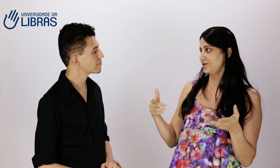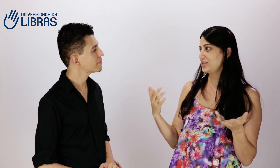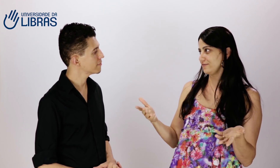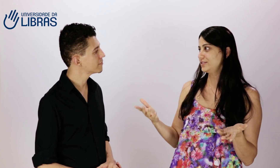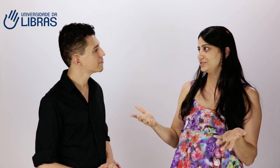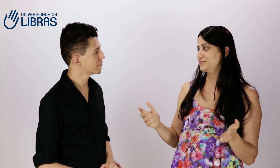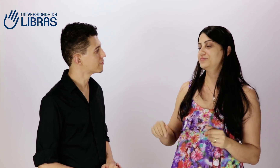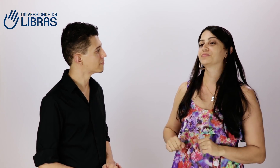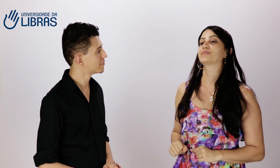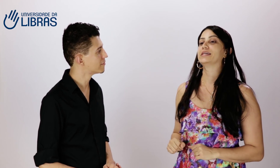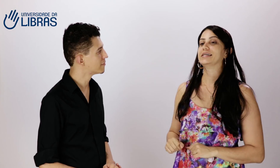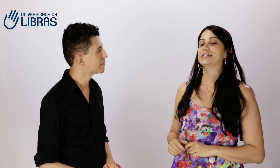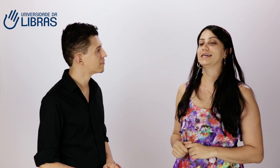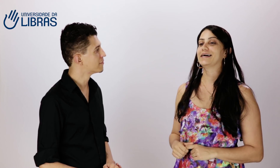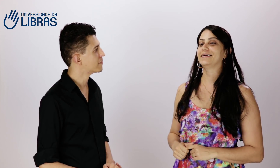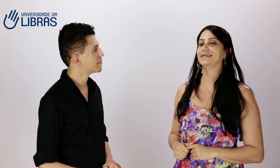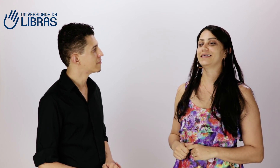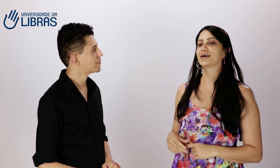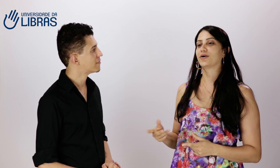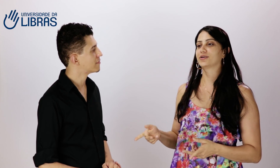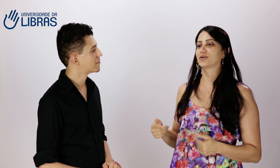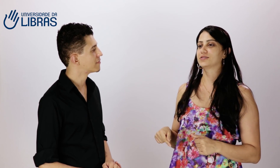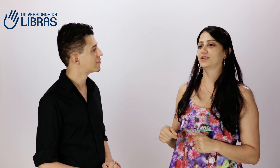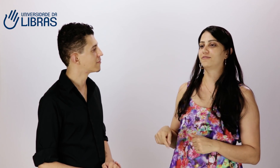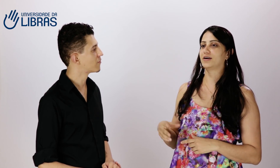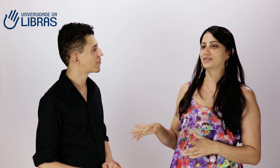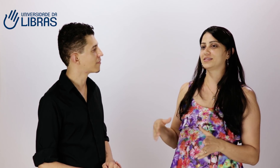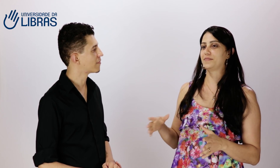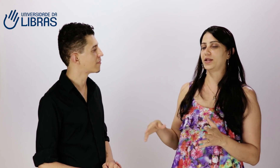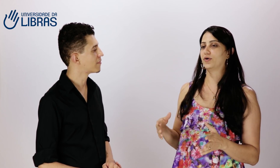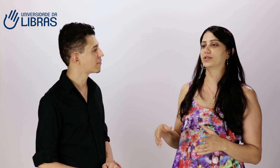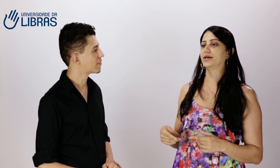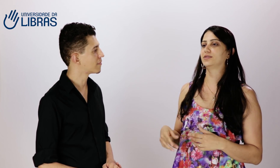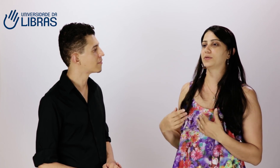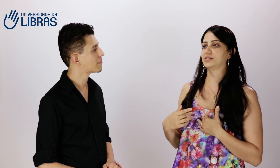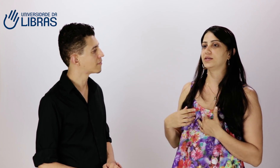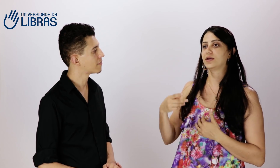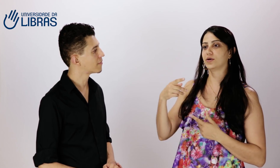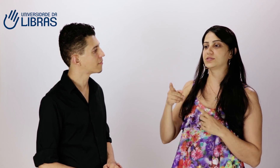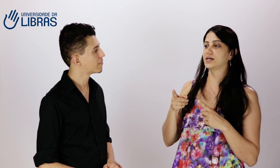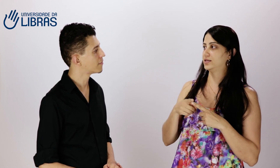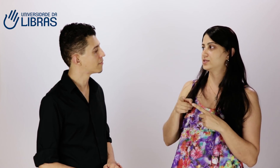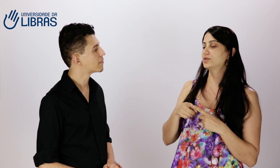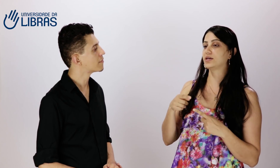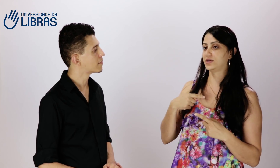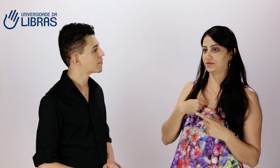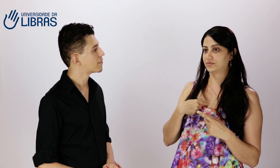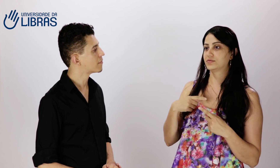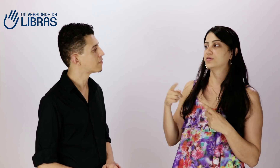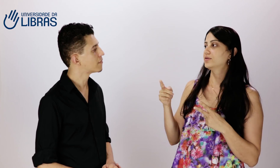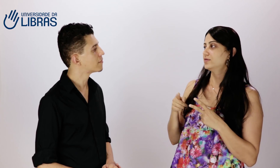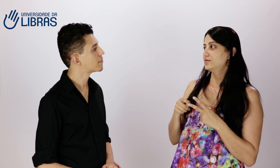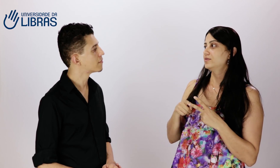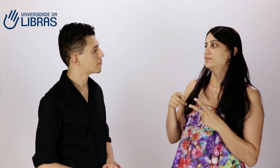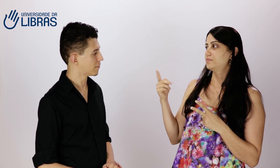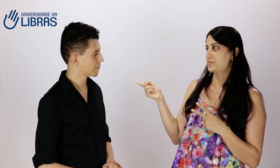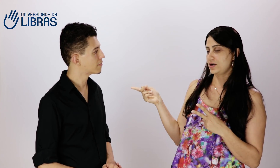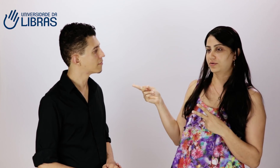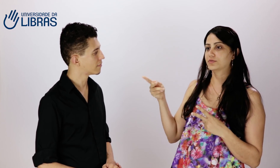tava falando. E aí agora eu já consigo fazer melhor, né? Tipo assim, eu sinalizo, né? Eu, Paulo,